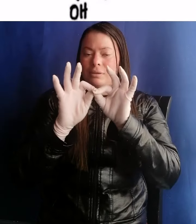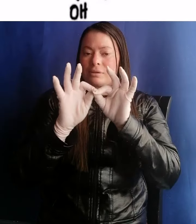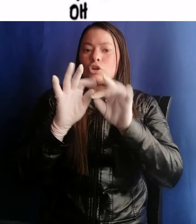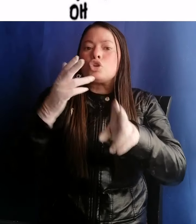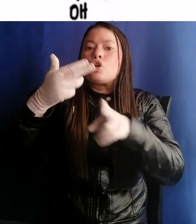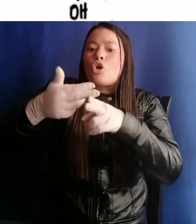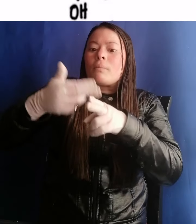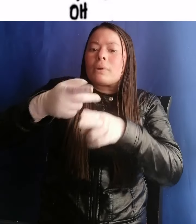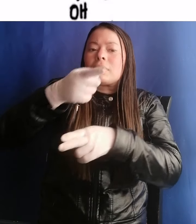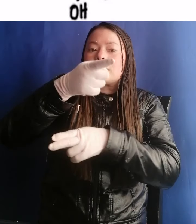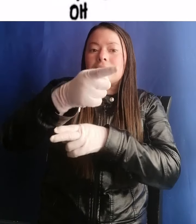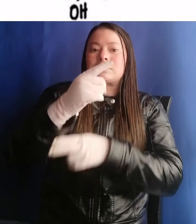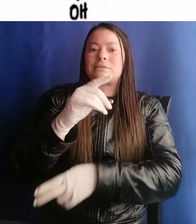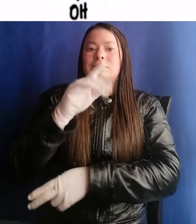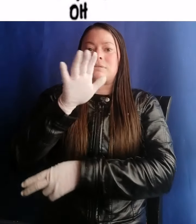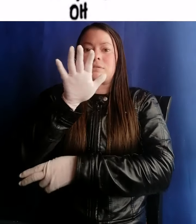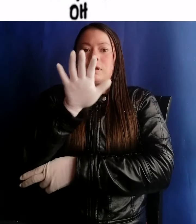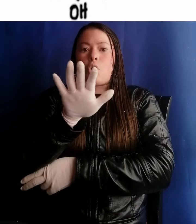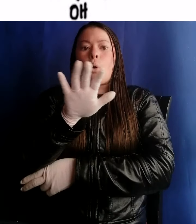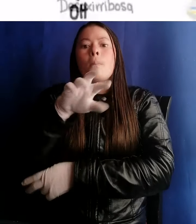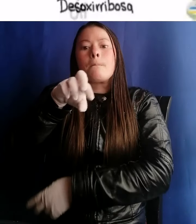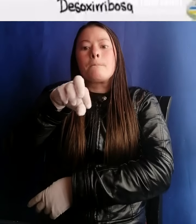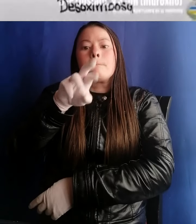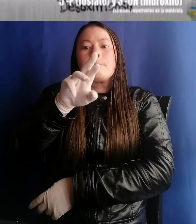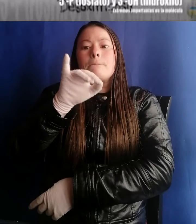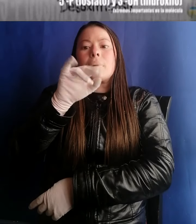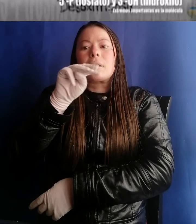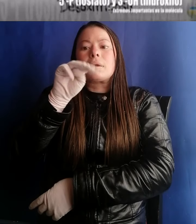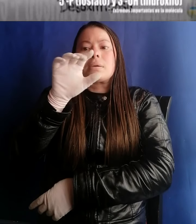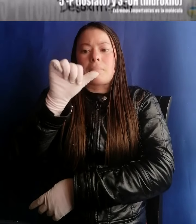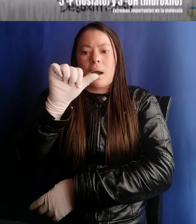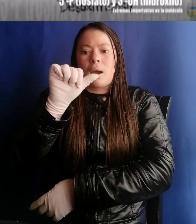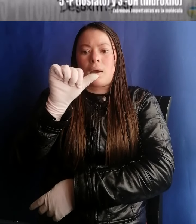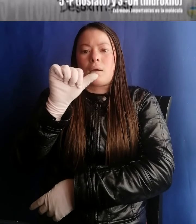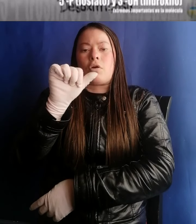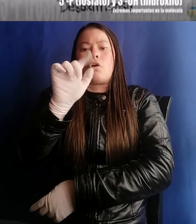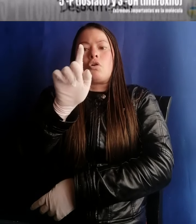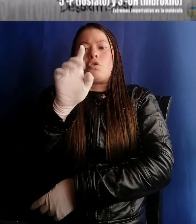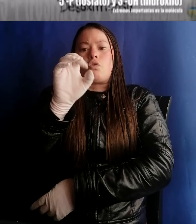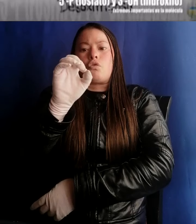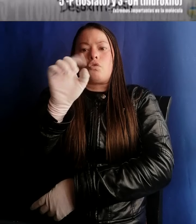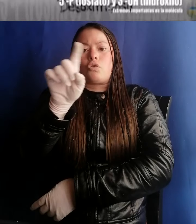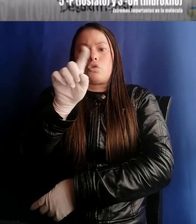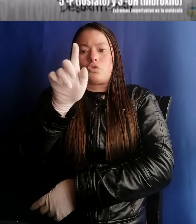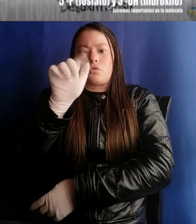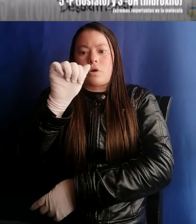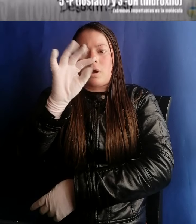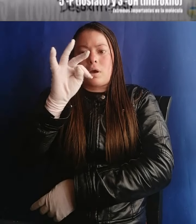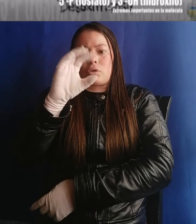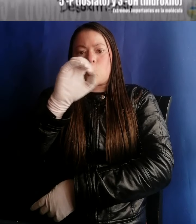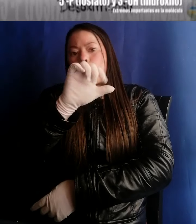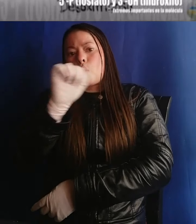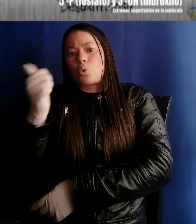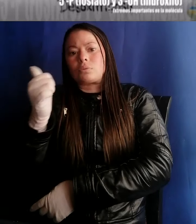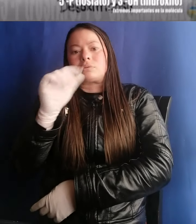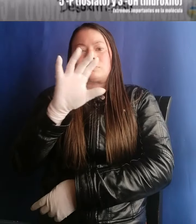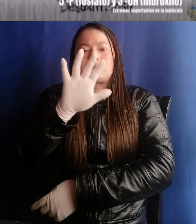quinto y tercer carbono son dos extremos importantes. A estos extremos se les llama 5' fosfato y